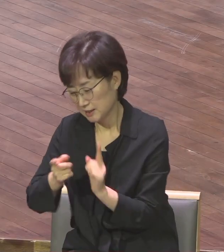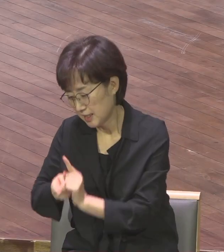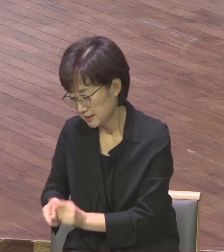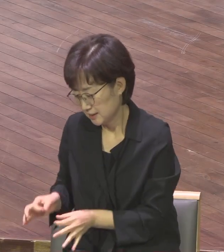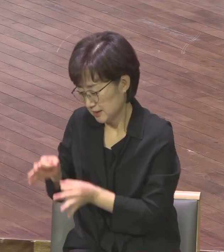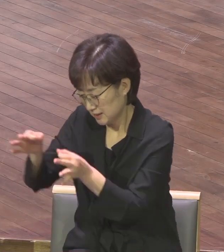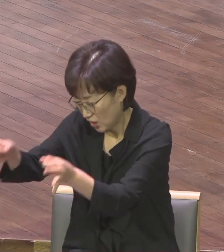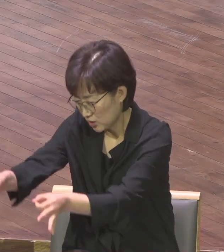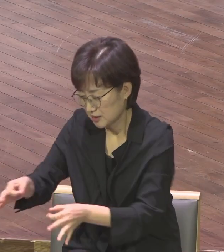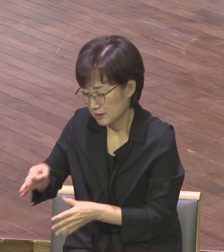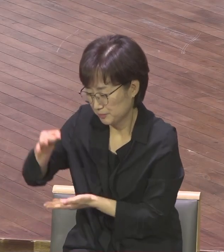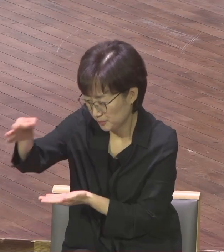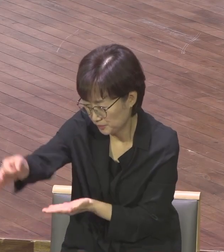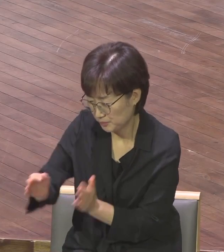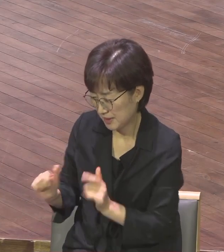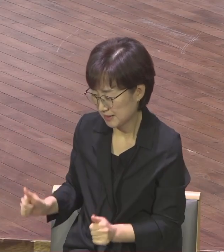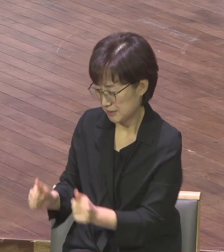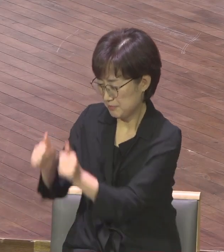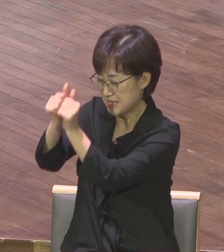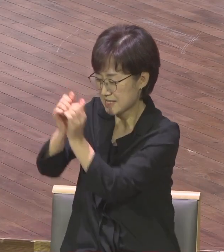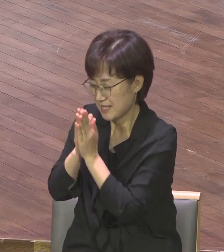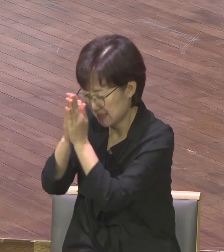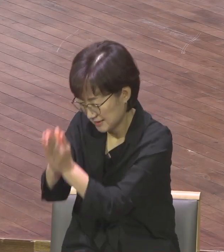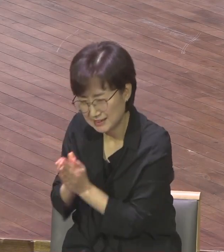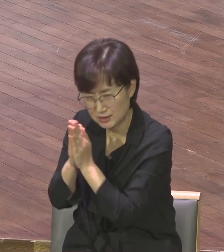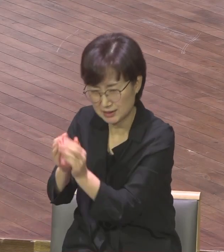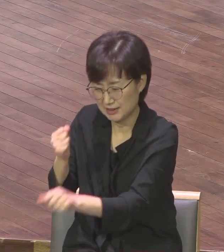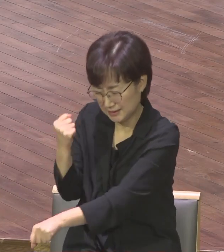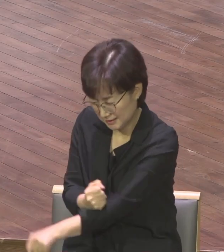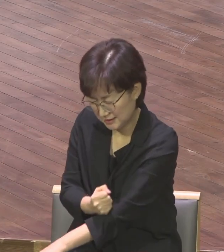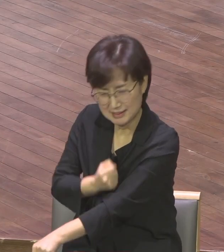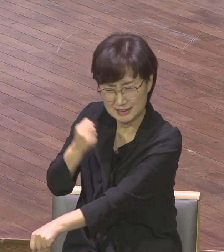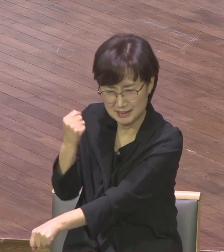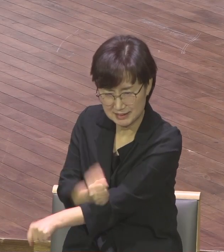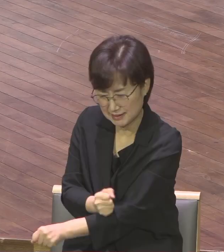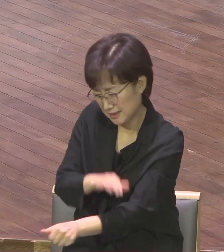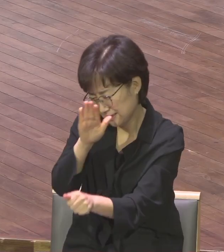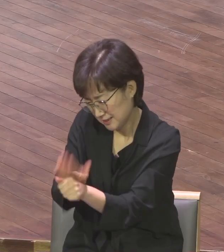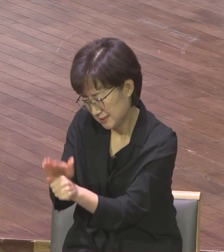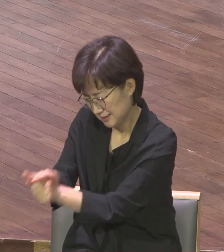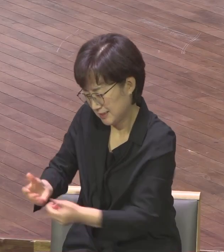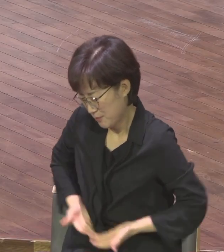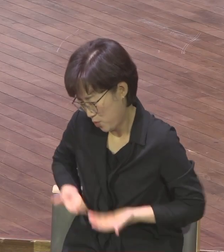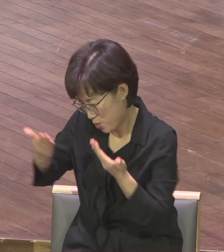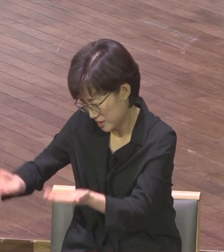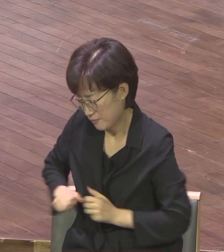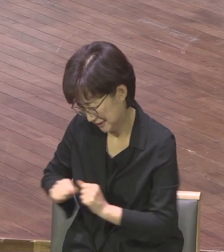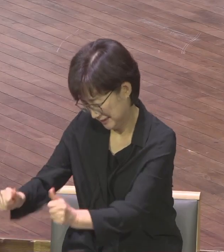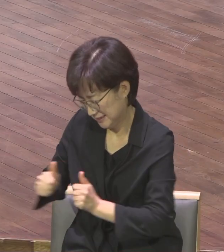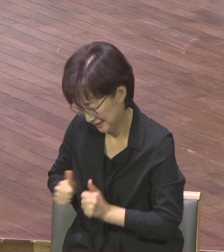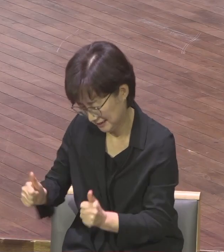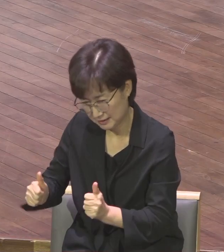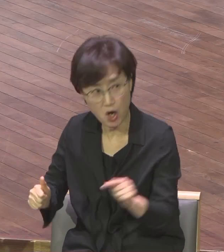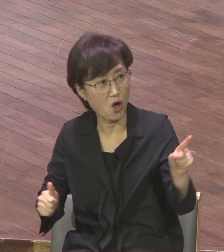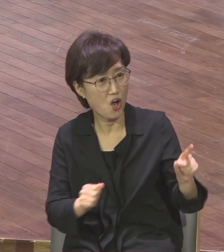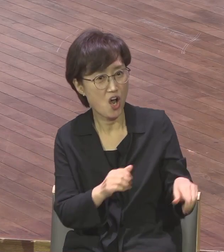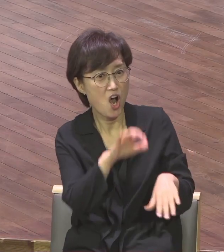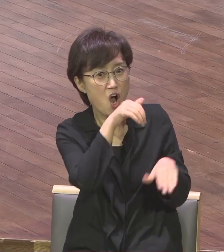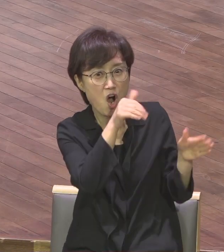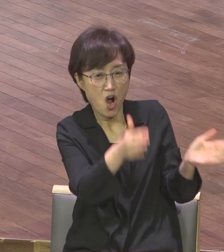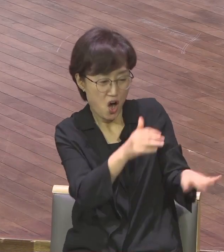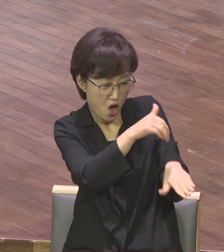드리는 미사, 기도, 헌금, 자선, 이런 행위로서 연옥에